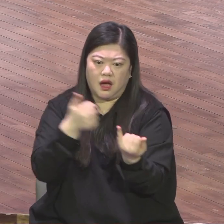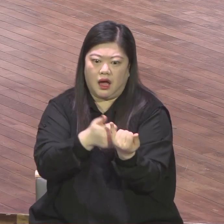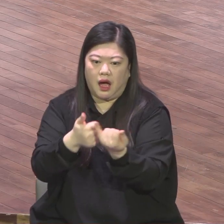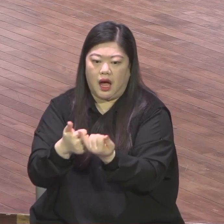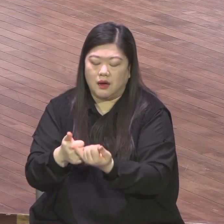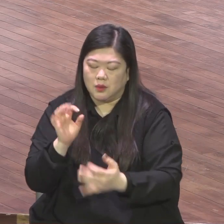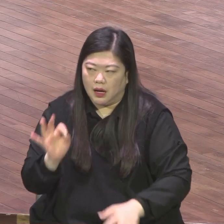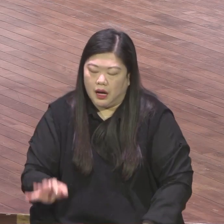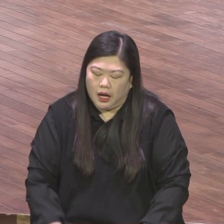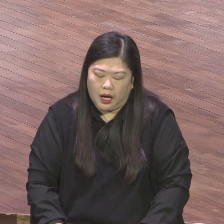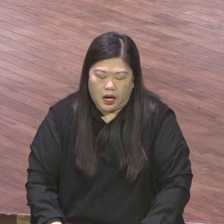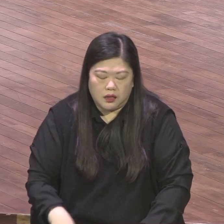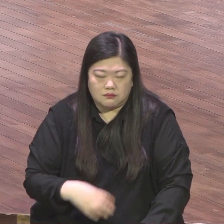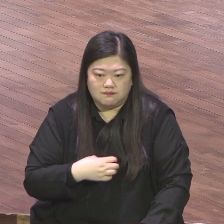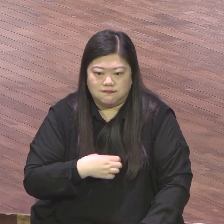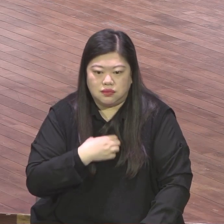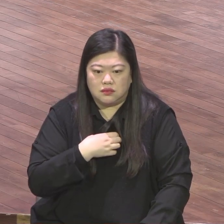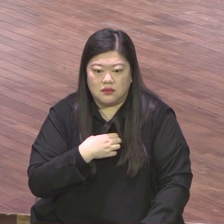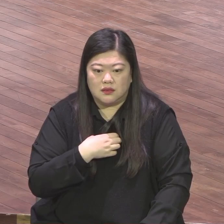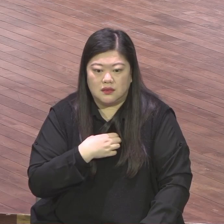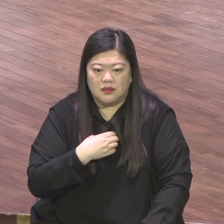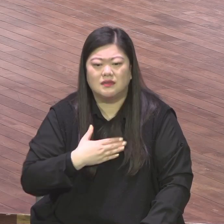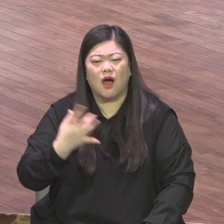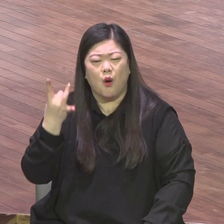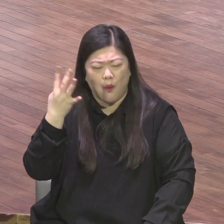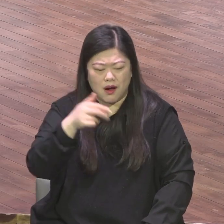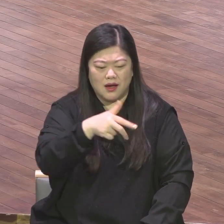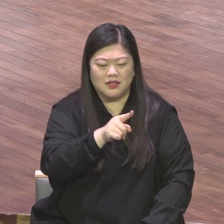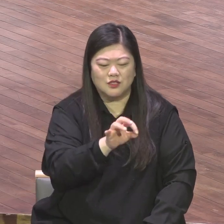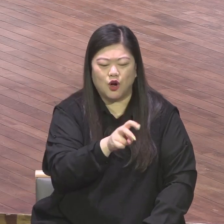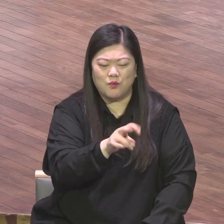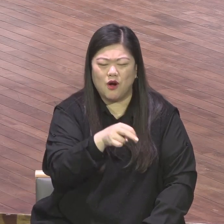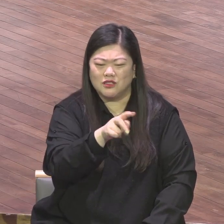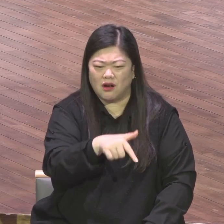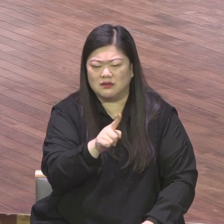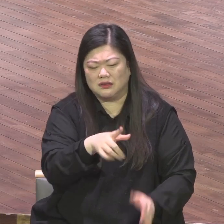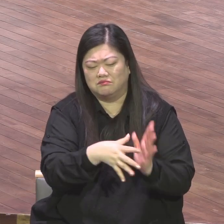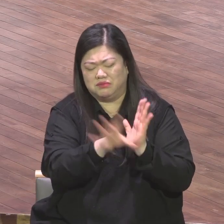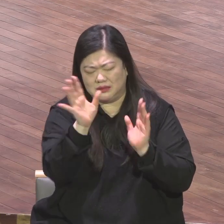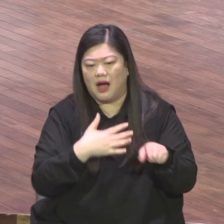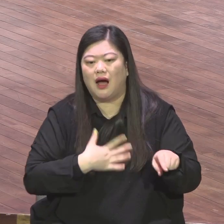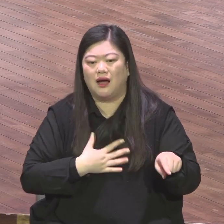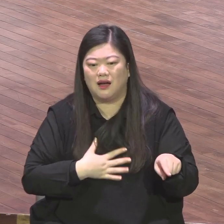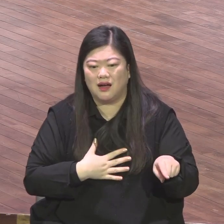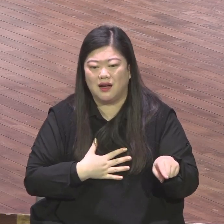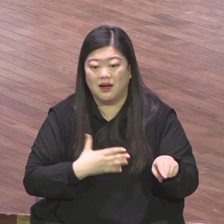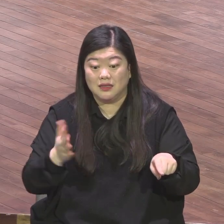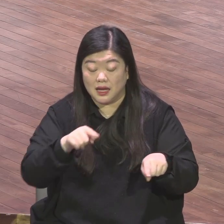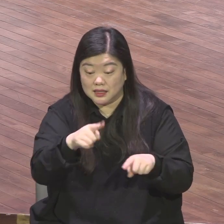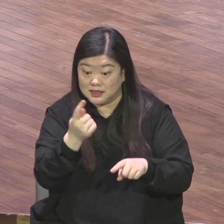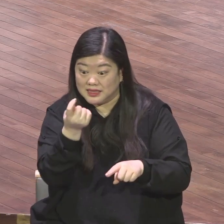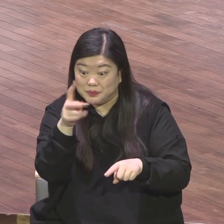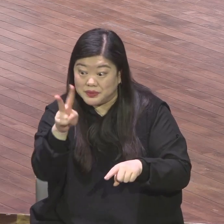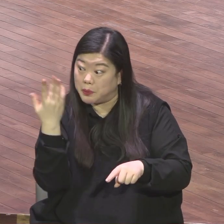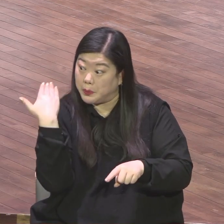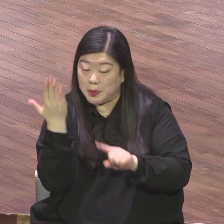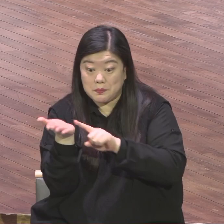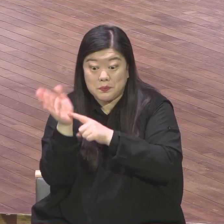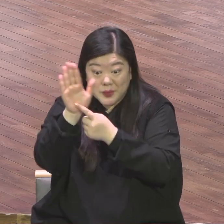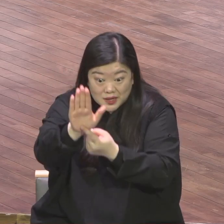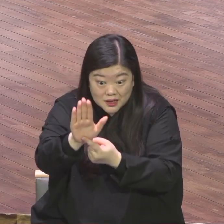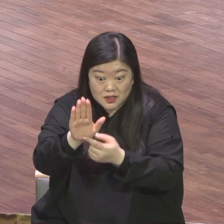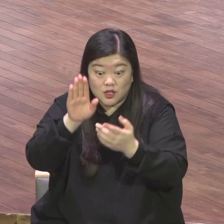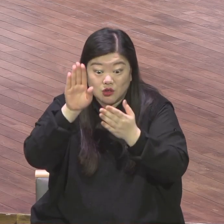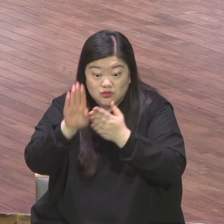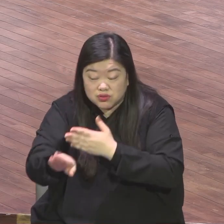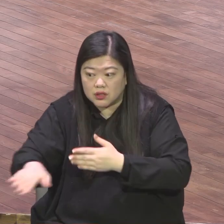방역을 이 방역 직후에 일반 교회까지도 제 메신저로 알고 그렇게 지금 오해를 받고 있는 경우가 많아요. 얼마나